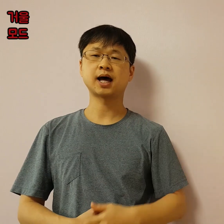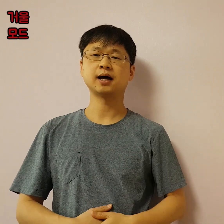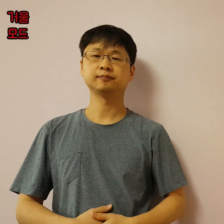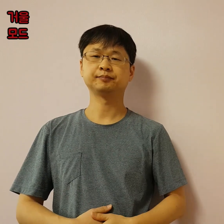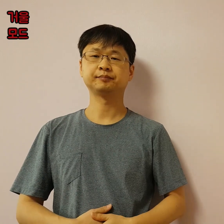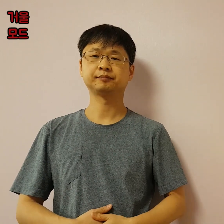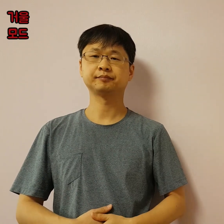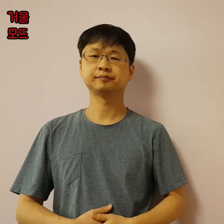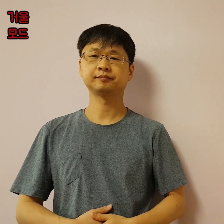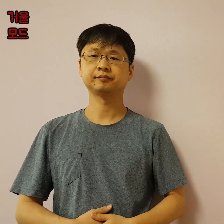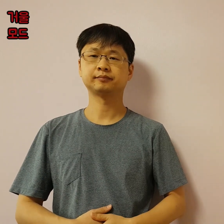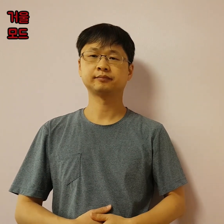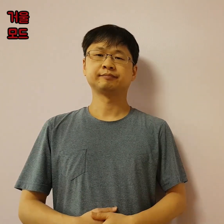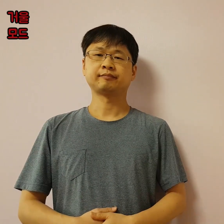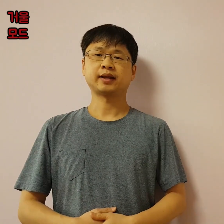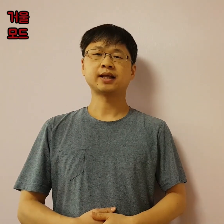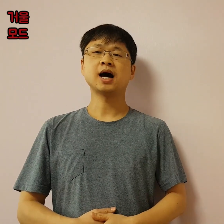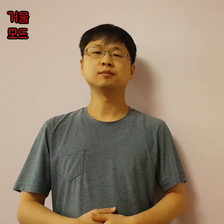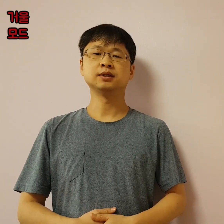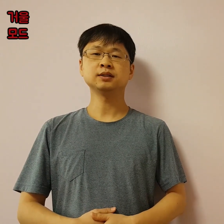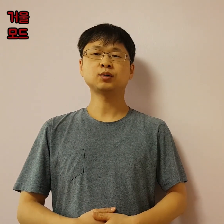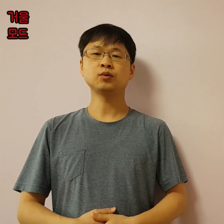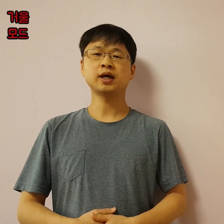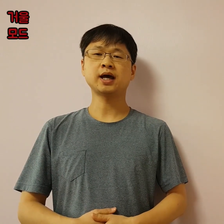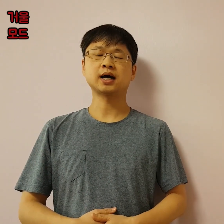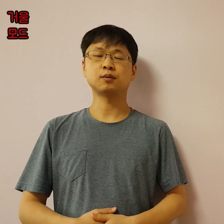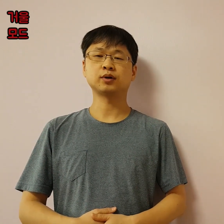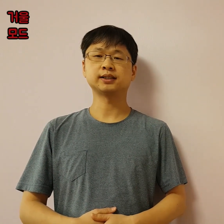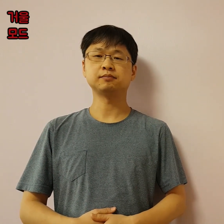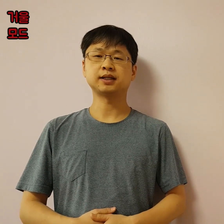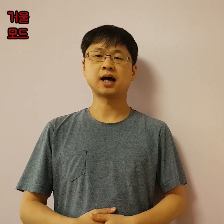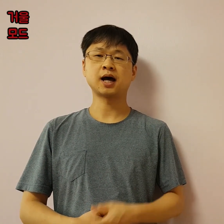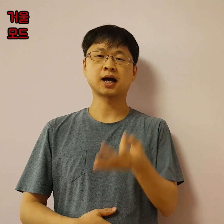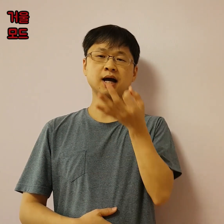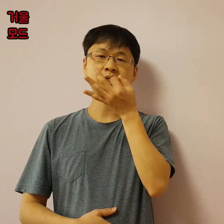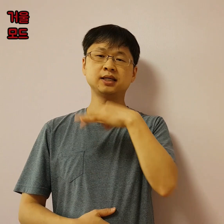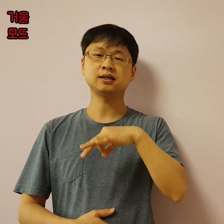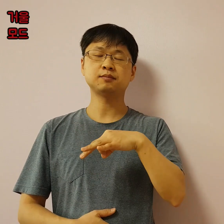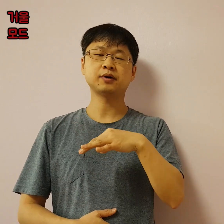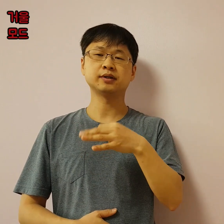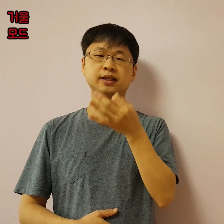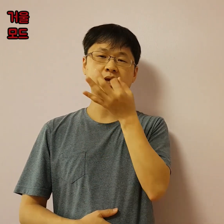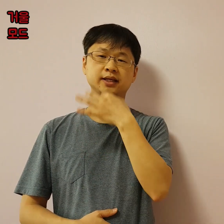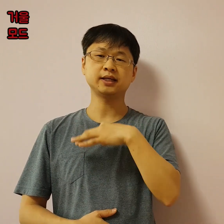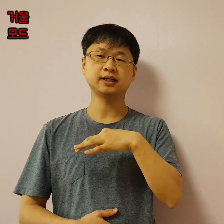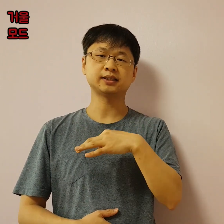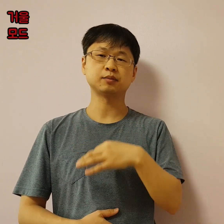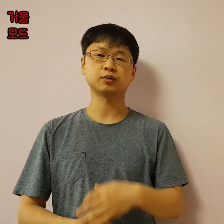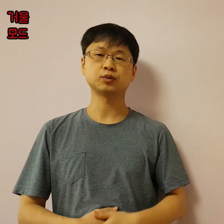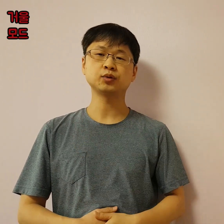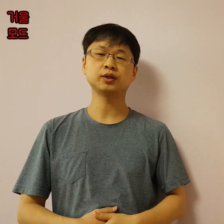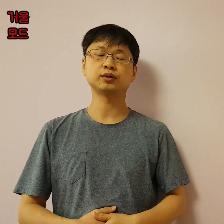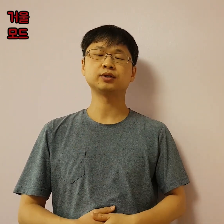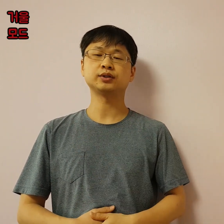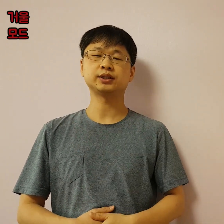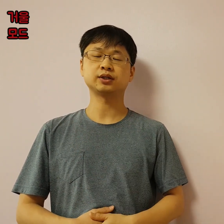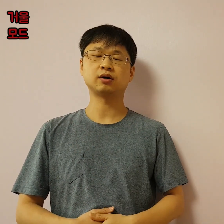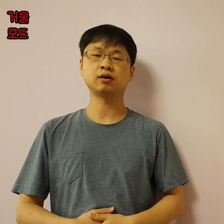월세입니다. 네, 다음은 손해 알아보겠습니다. 아까 이익을 배웠는데 이익이 있으면 또 손해도 있을 수